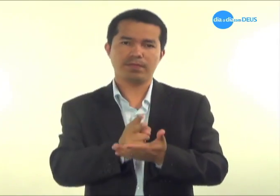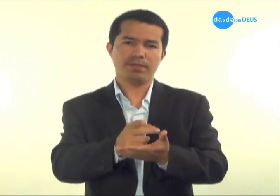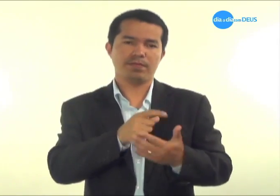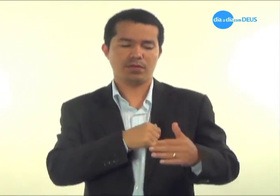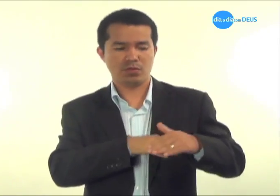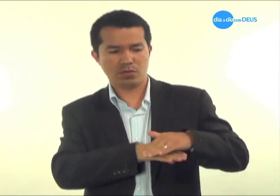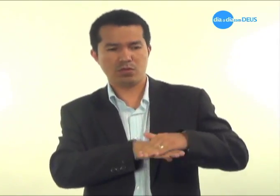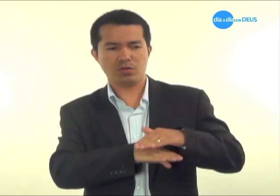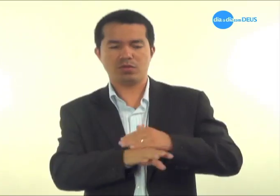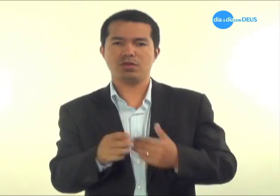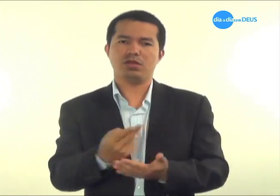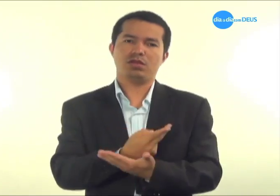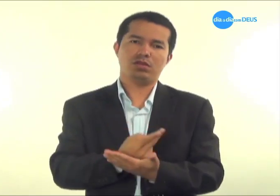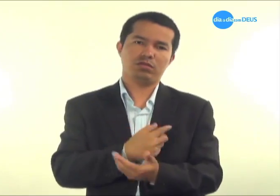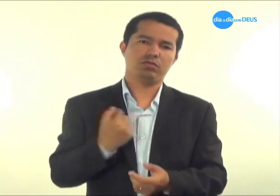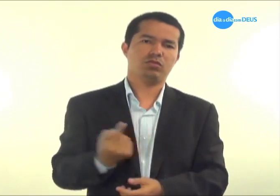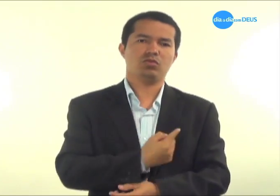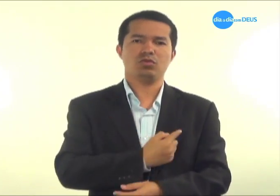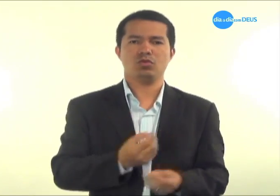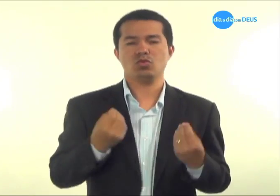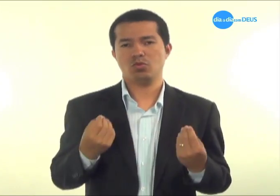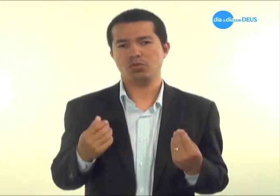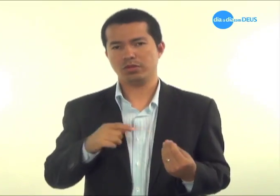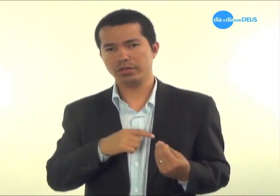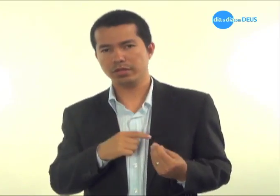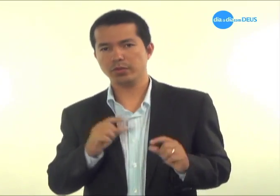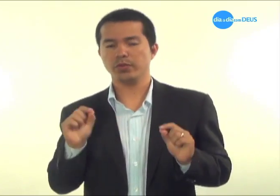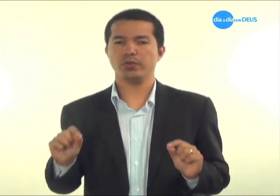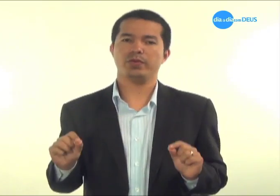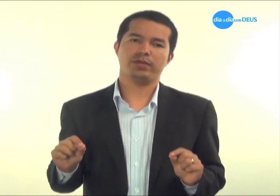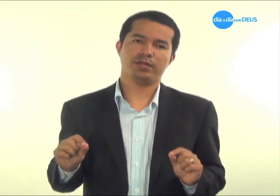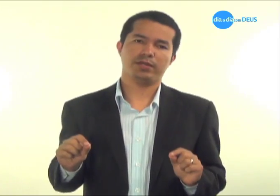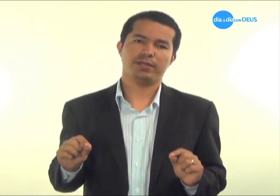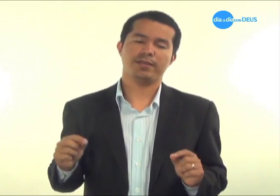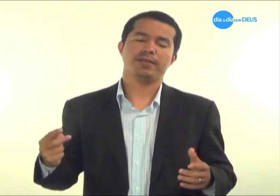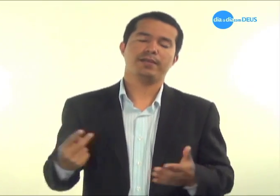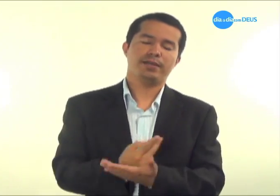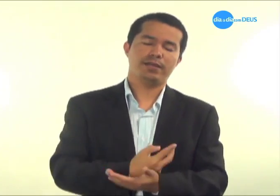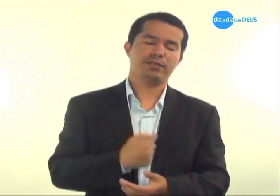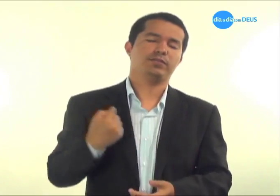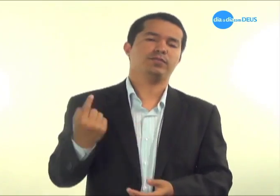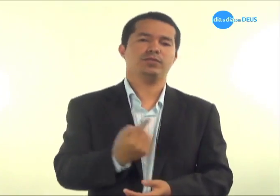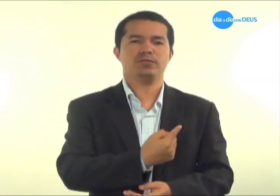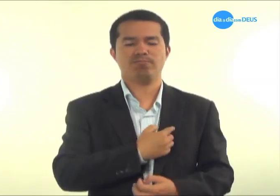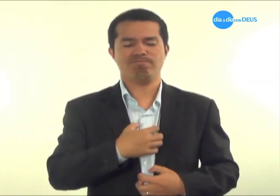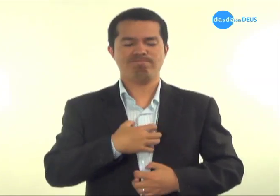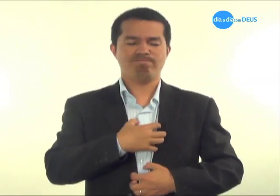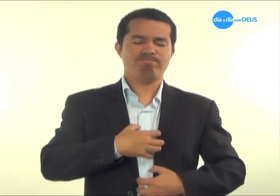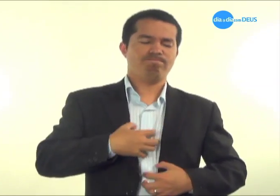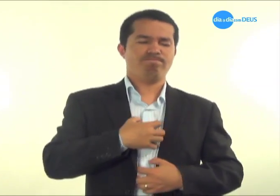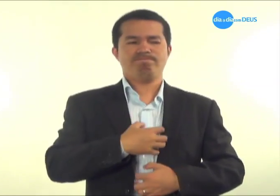se alojem em nós, tomem cor e forma em meio às nossas